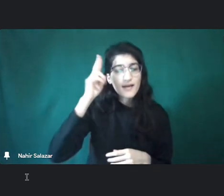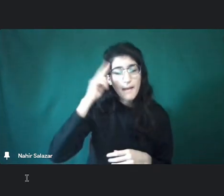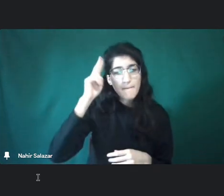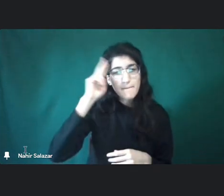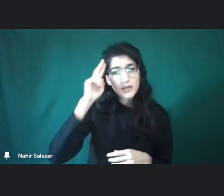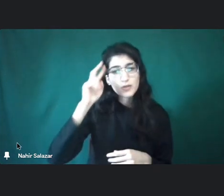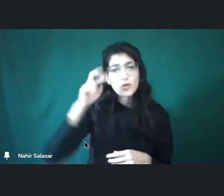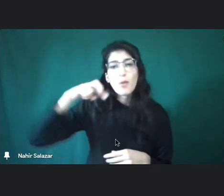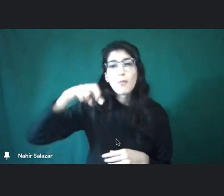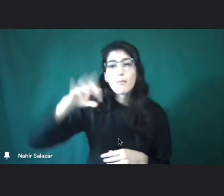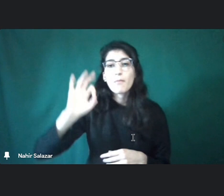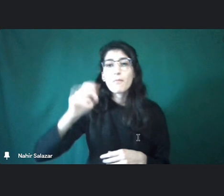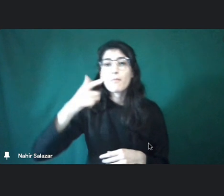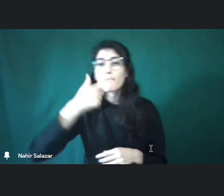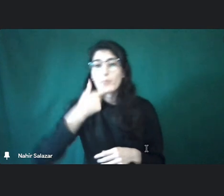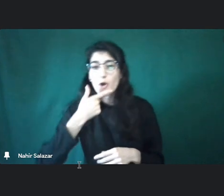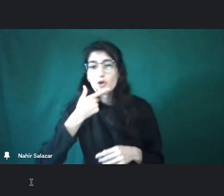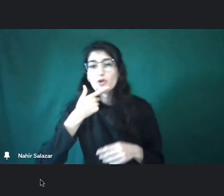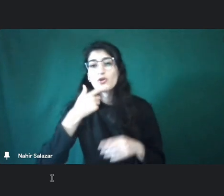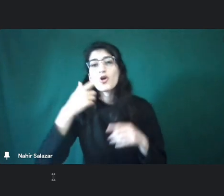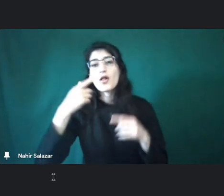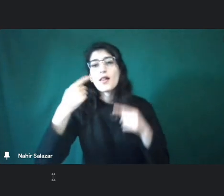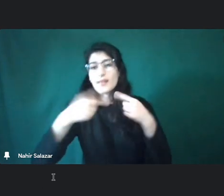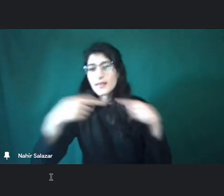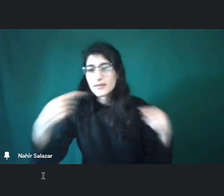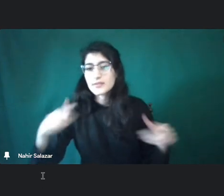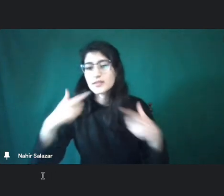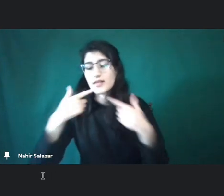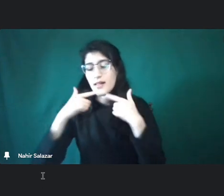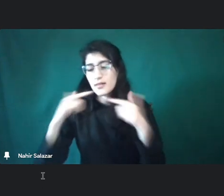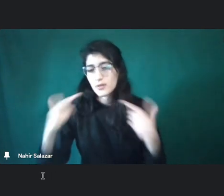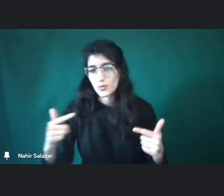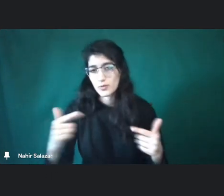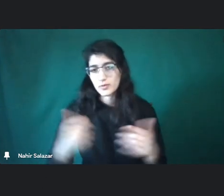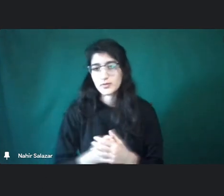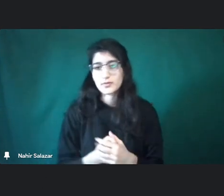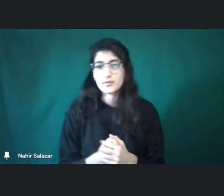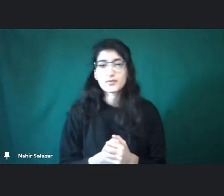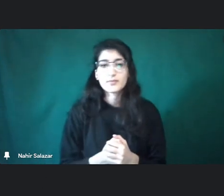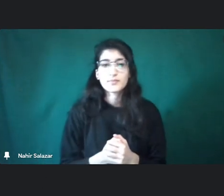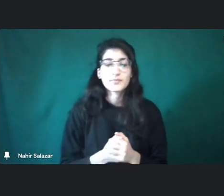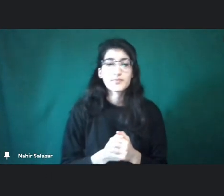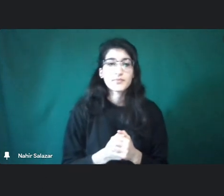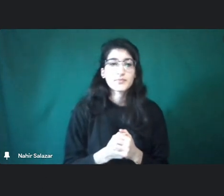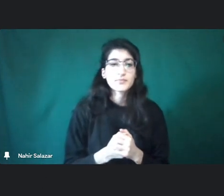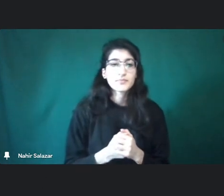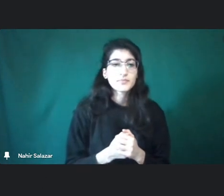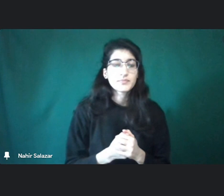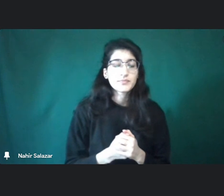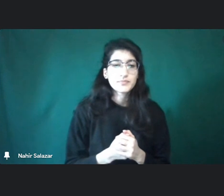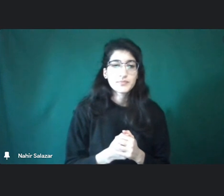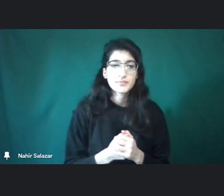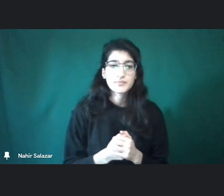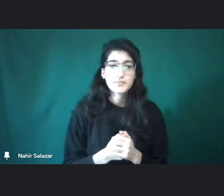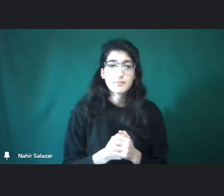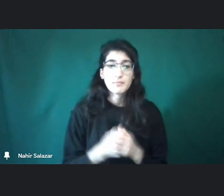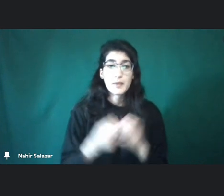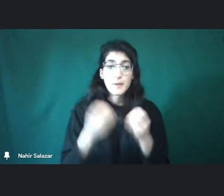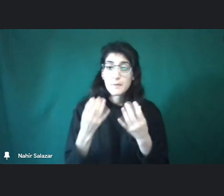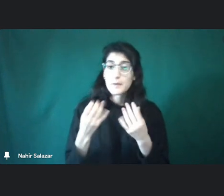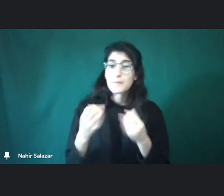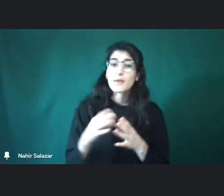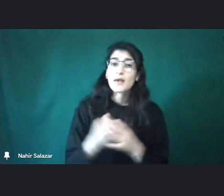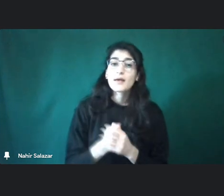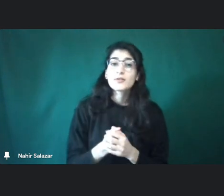y lingüística, ¿sí? Respeto por algo, tener respeto por algo. Muy bien. Entonces ahí vimos, ¿sí? A veces nos entran las dudas porque hay